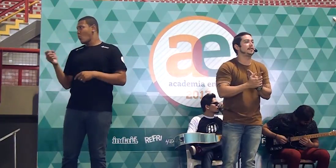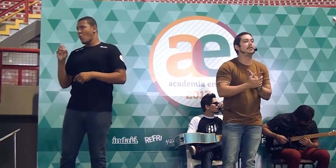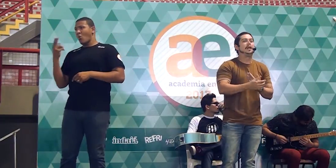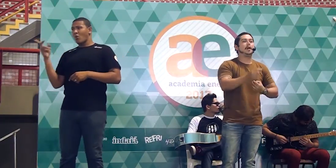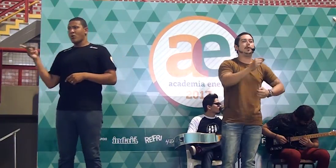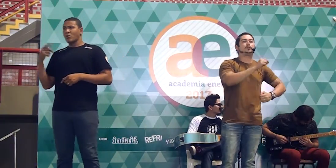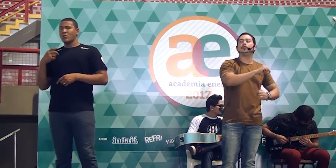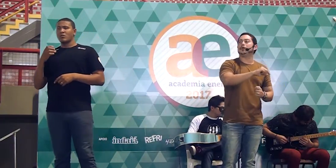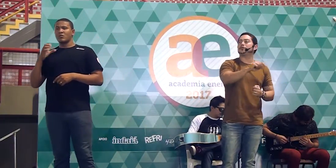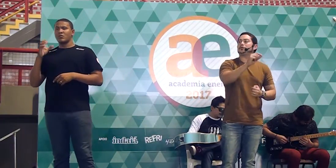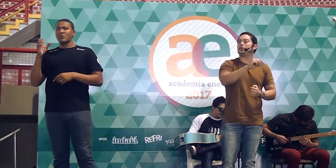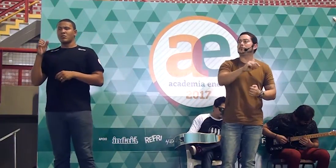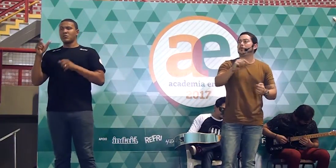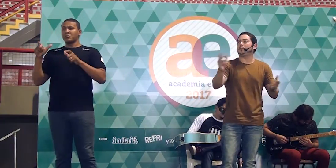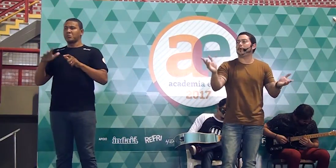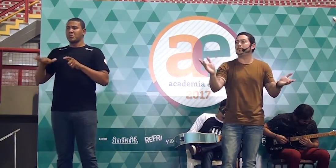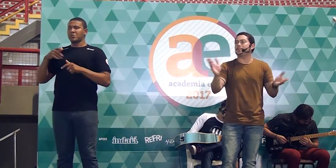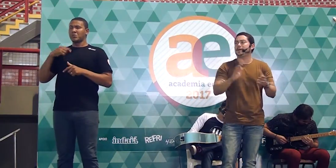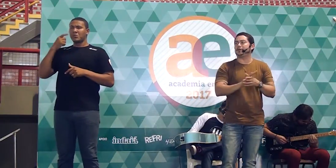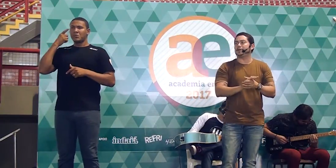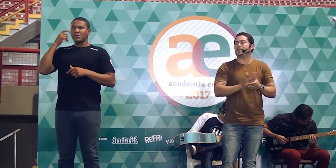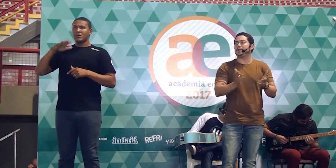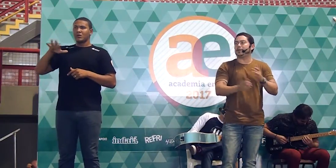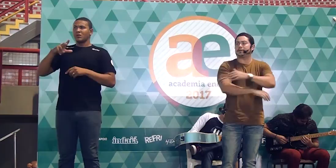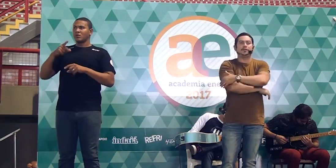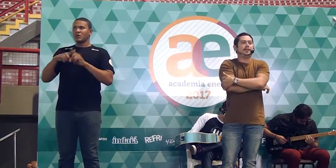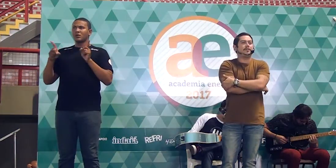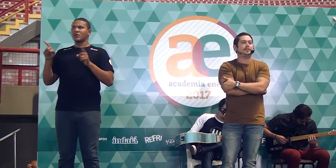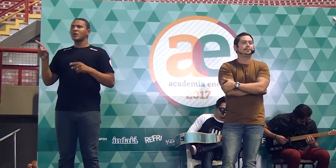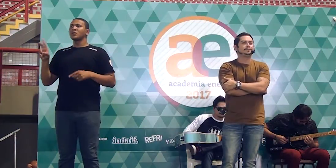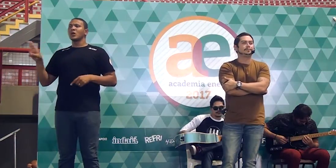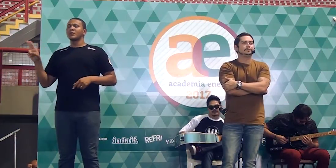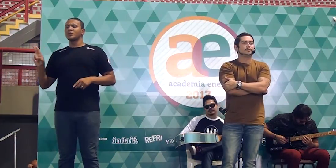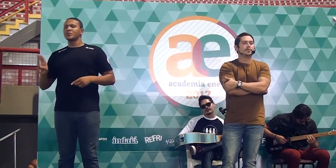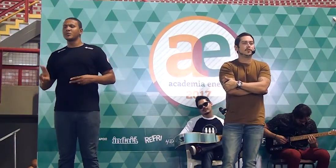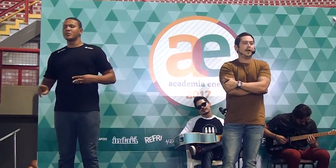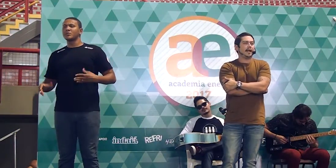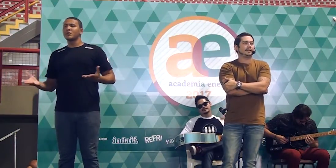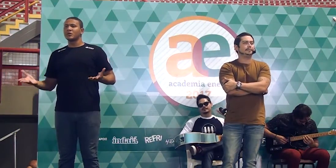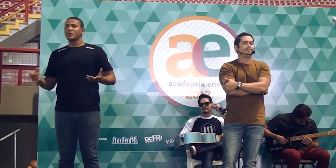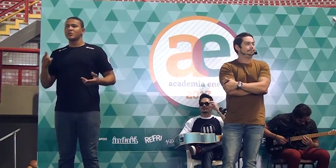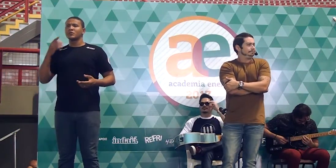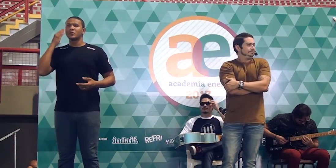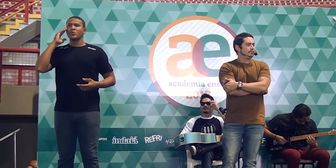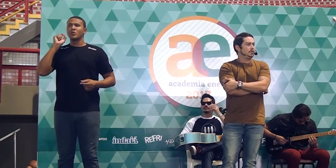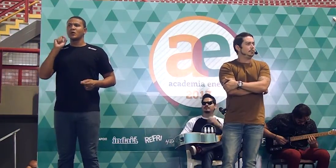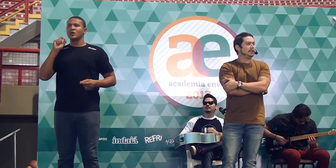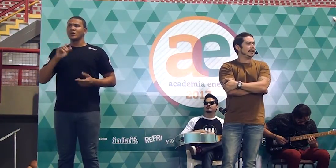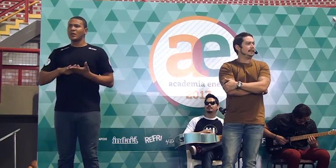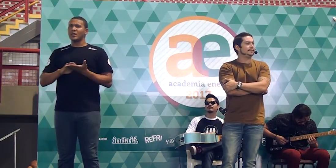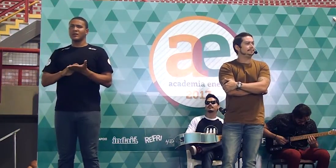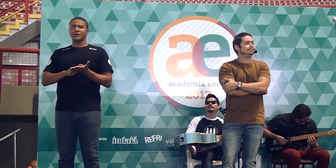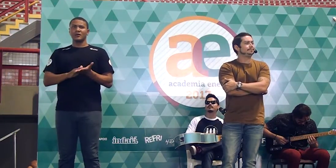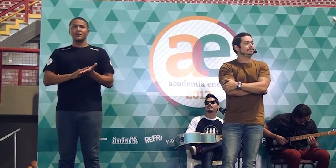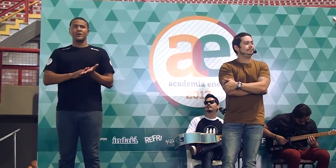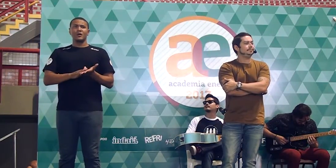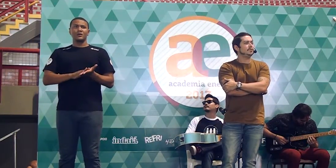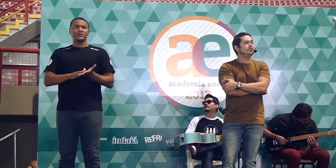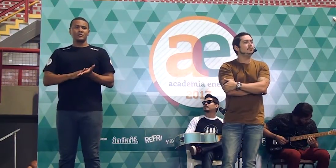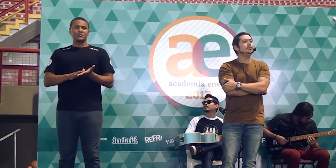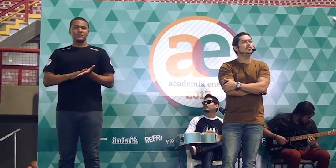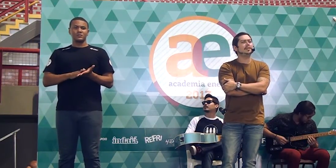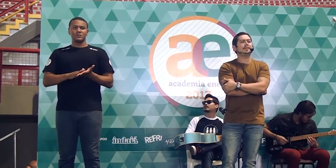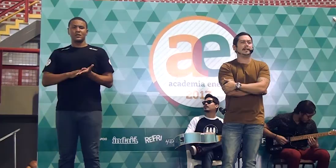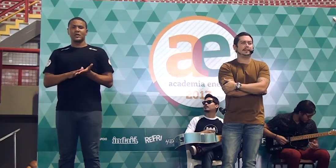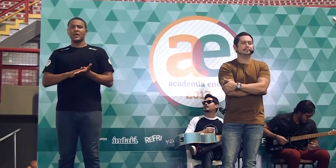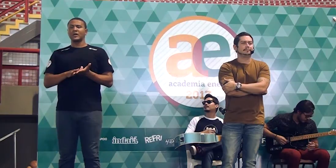Oriente Médio, eu boto o nome de todo mundo que ocupou os países do Oriente Médio. É o que é que tu entende? Só nada. Não muda nada.